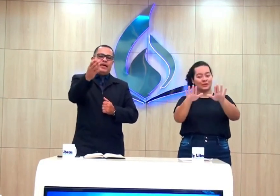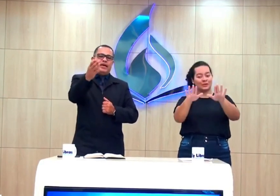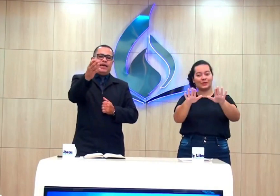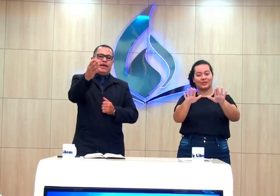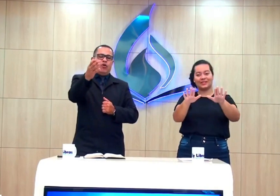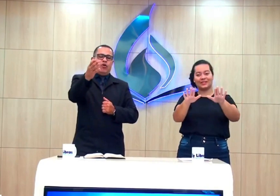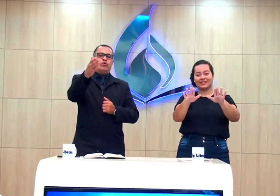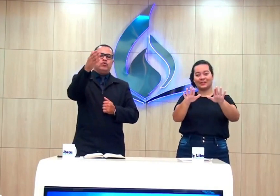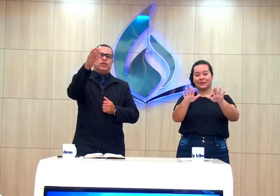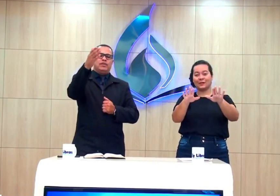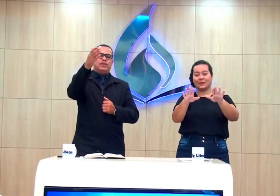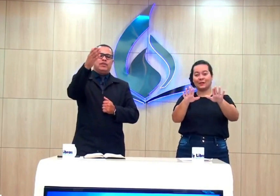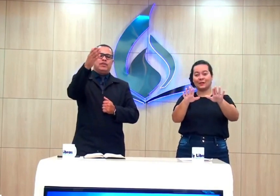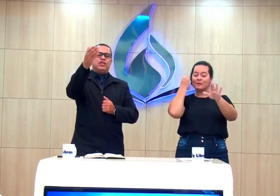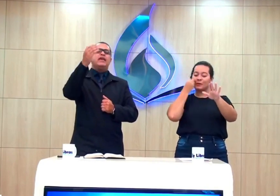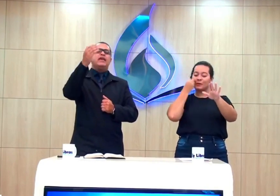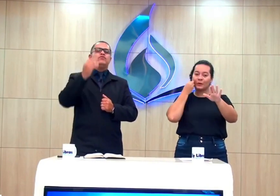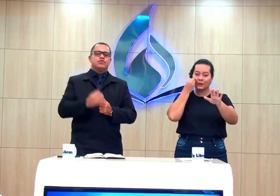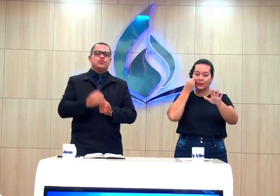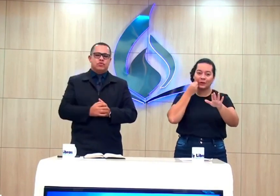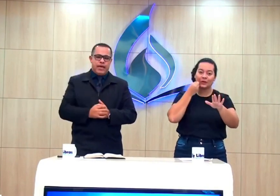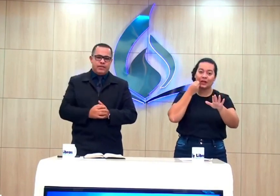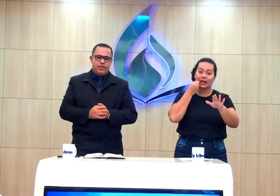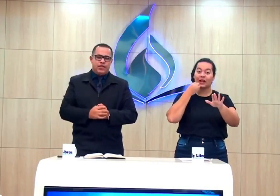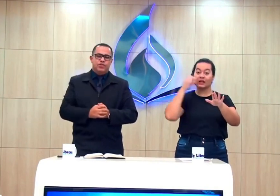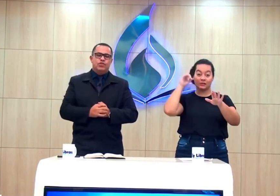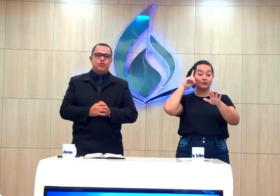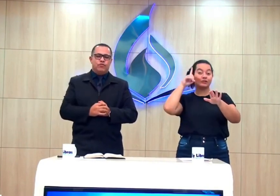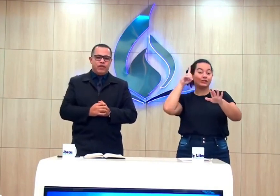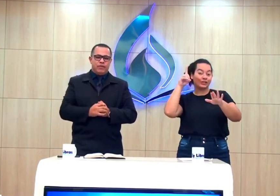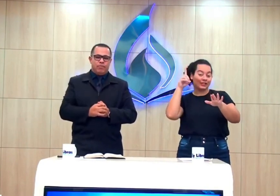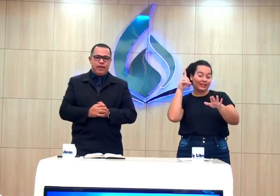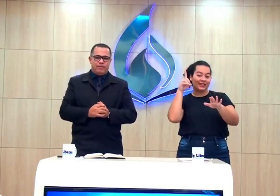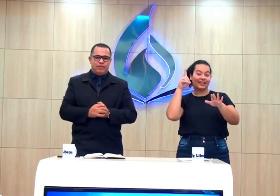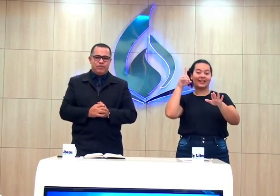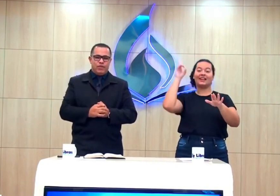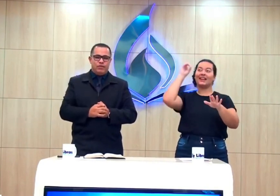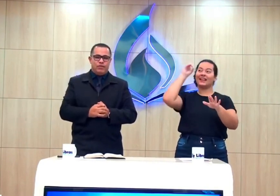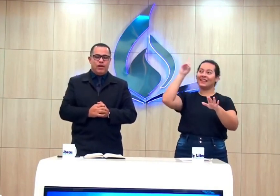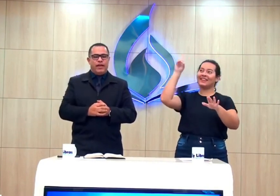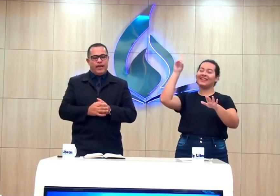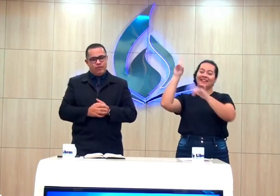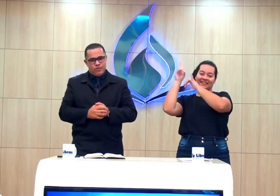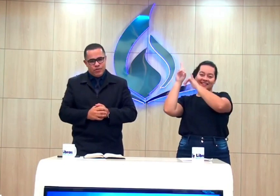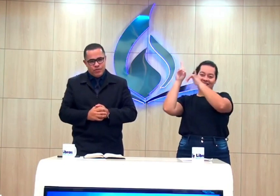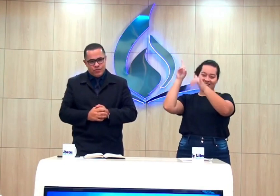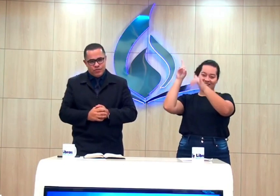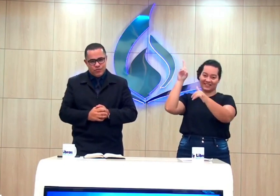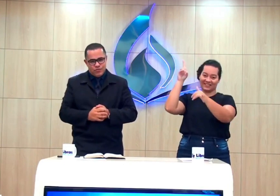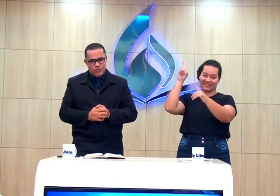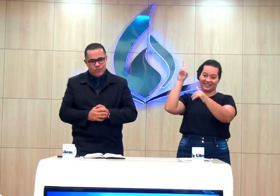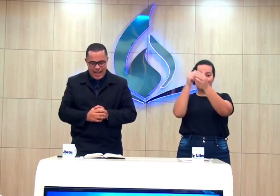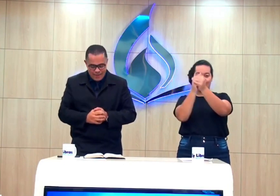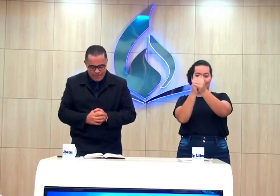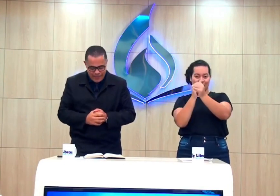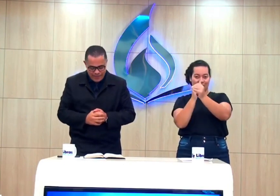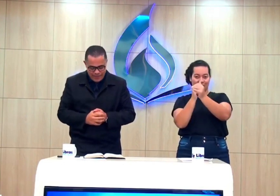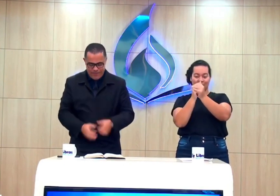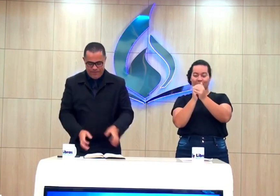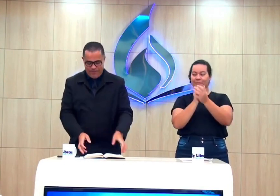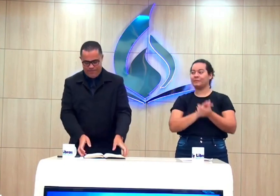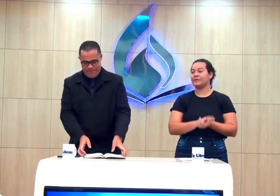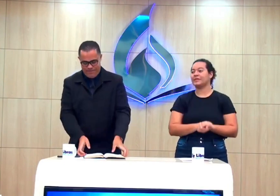esta oportunidade que Ele nos concede de ouvir a palavra do Senhor, em nome de Jesus.